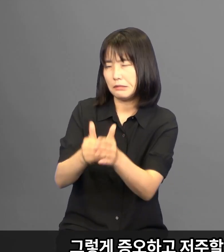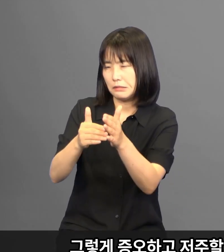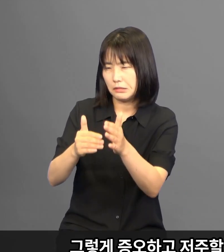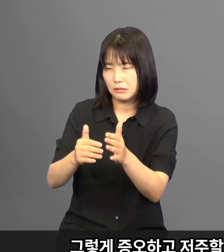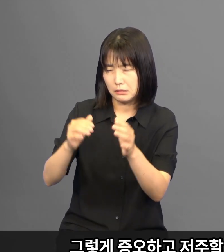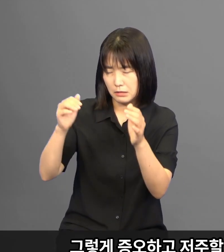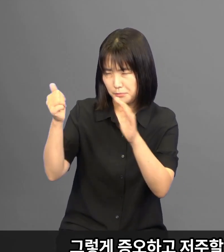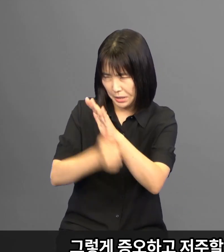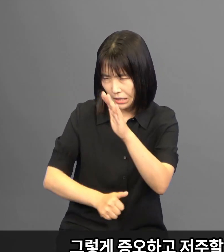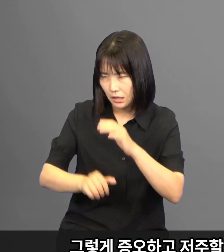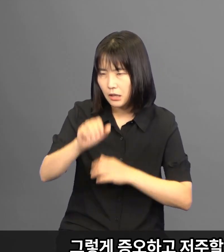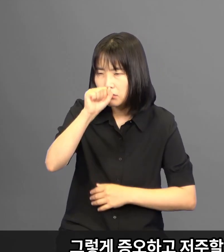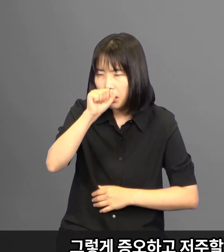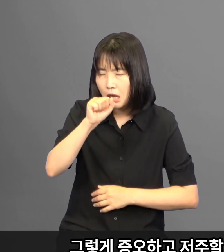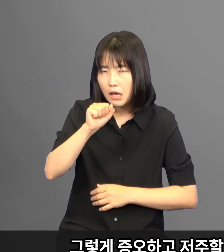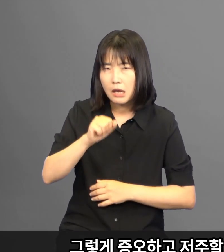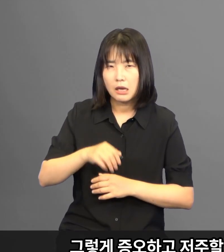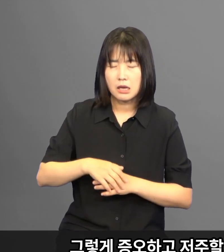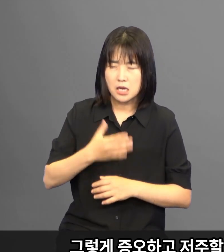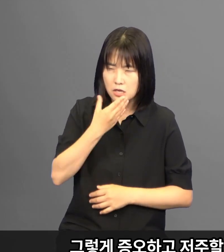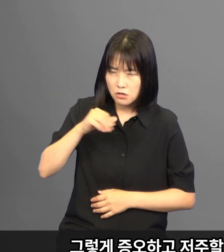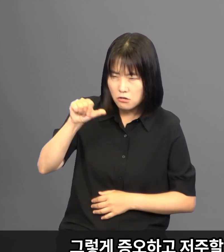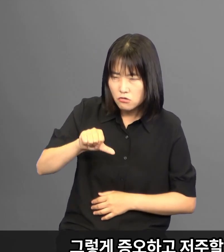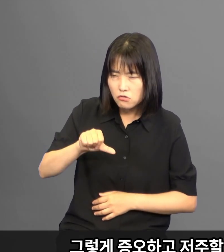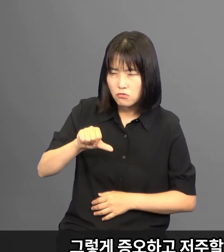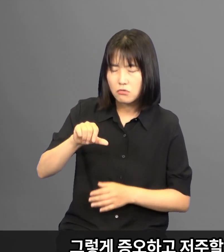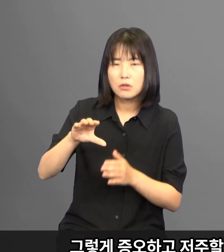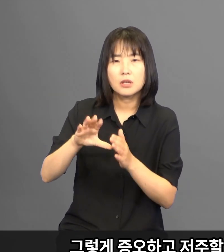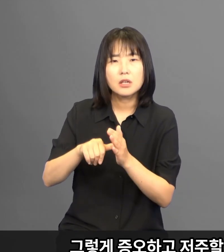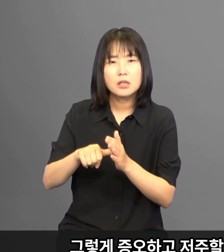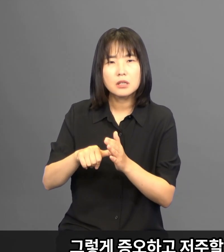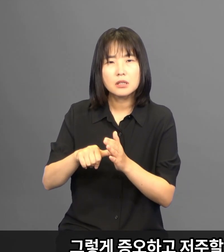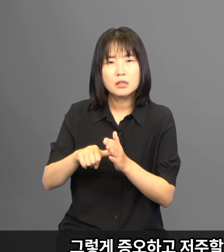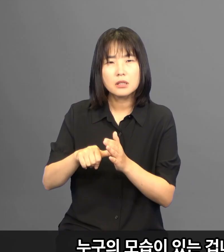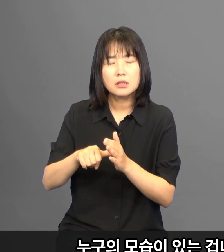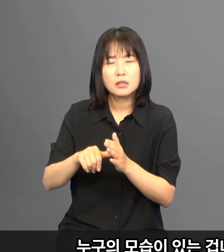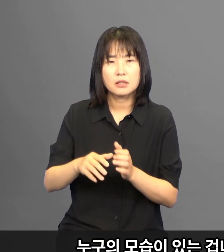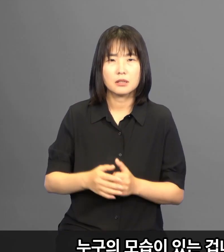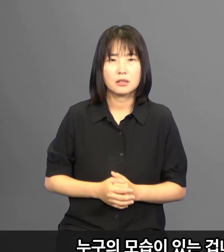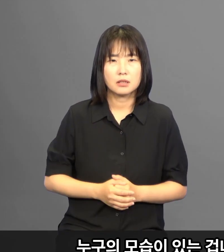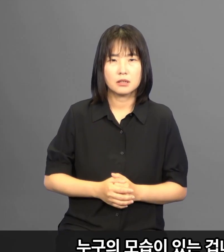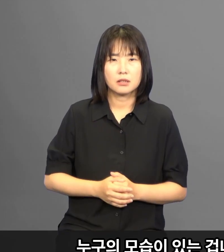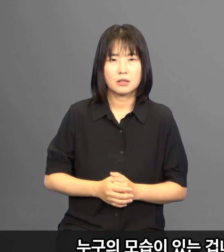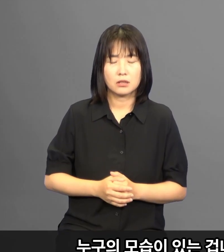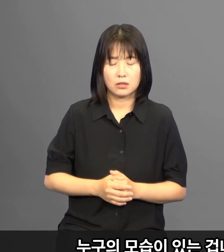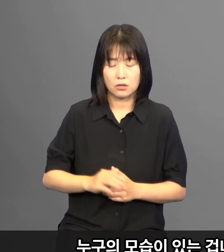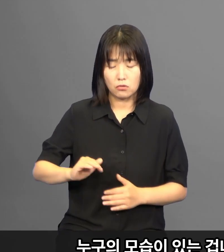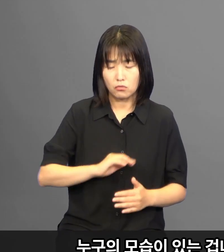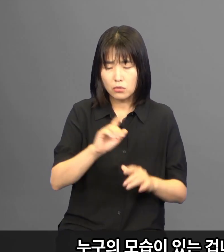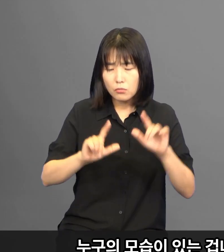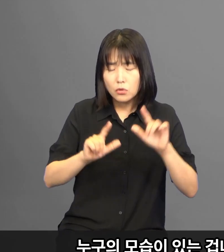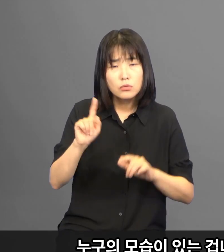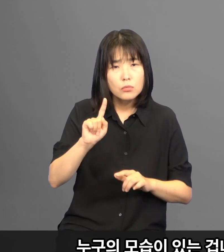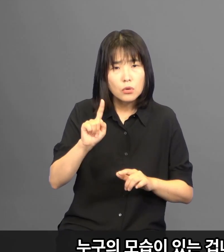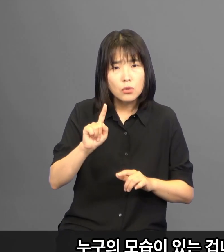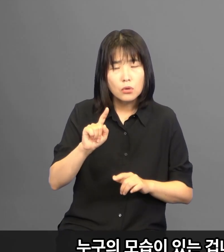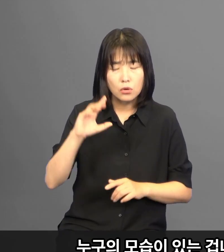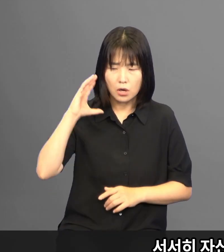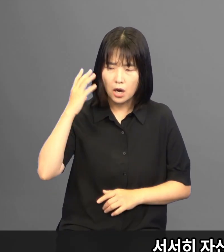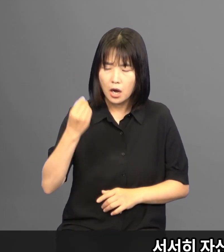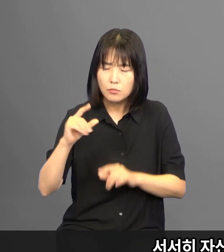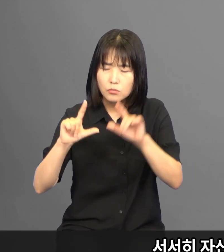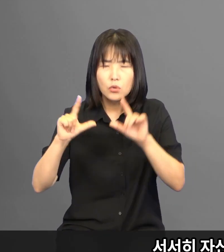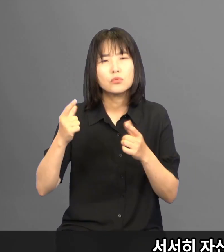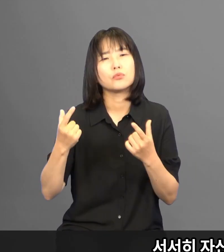좋겠다. 그렇게 증오하고 저주할 때에 바로 그 일그러진 모습 속에 누구의 모습이 있는 겁니까? 압살롬의 모습이